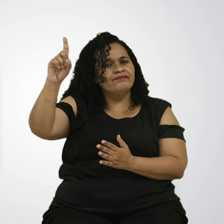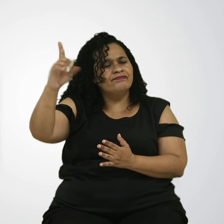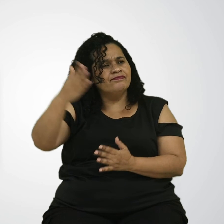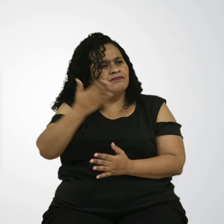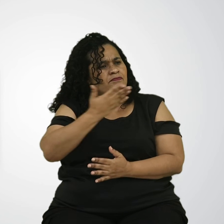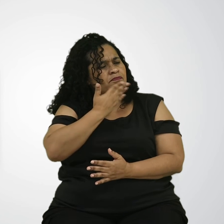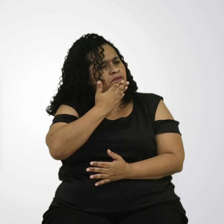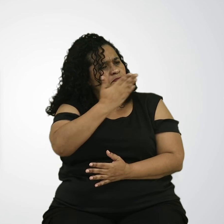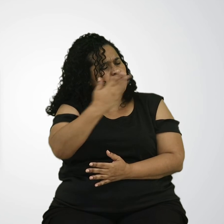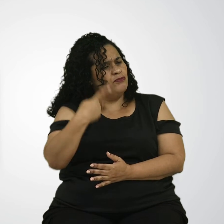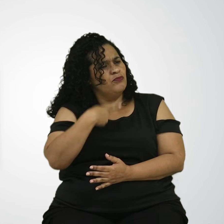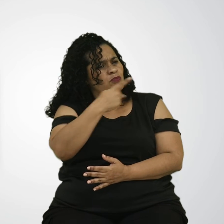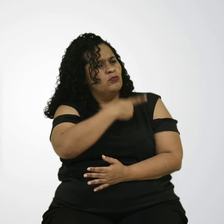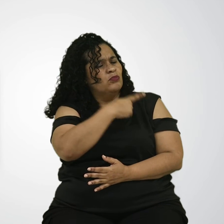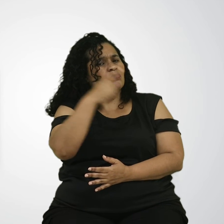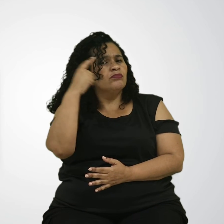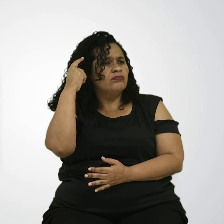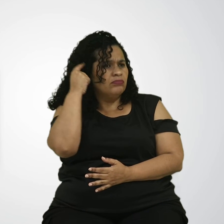você